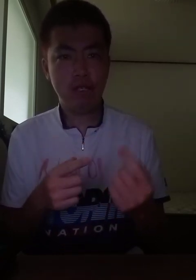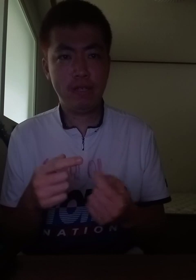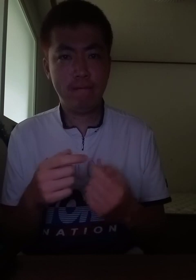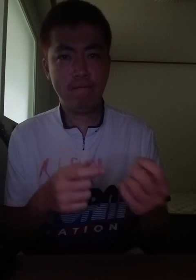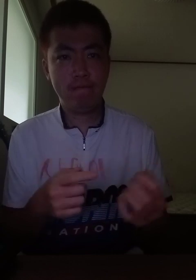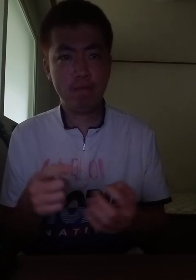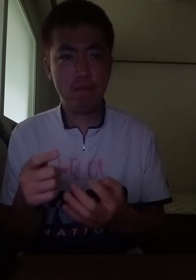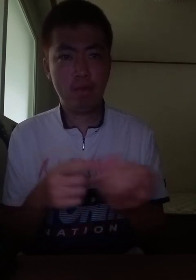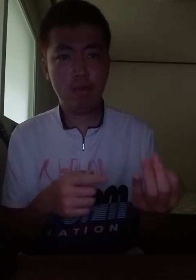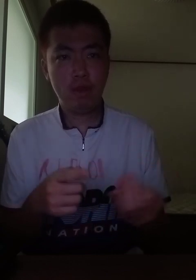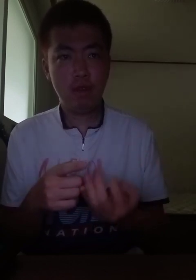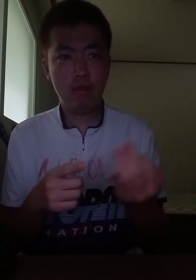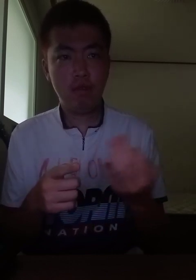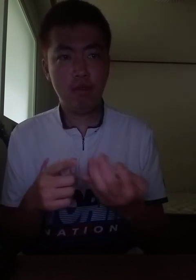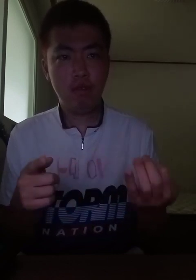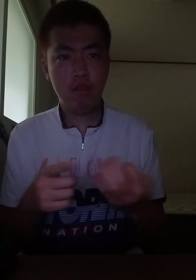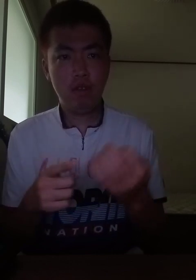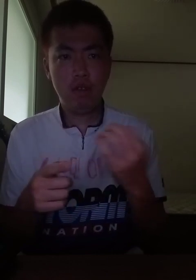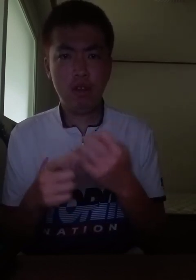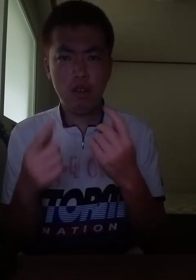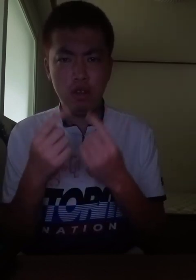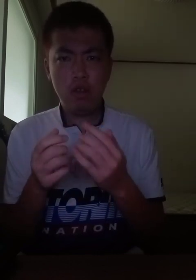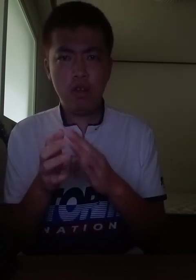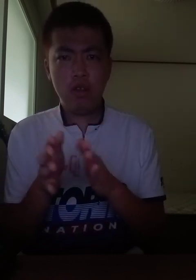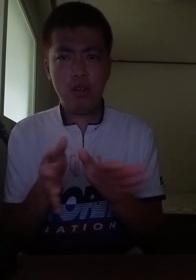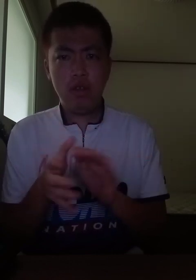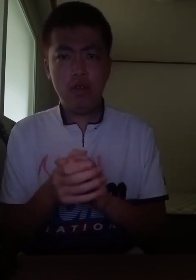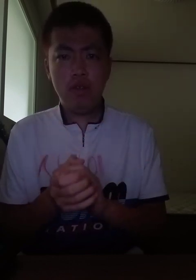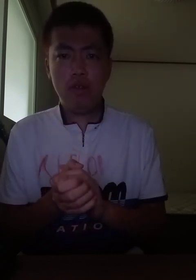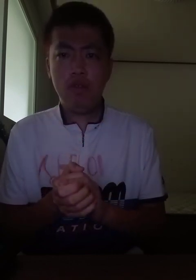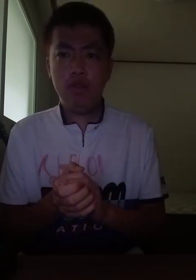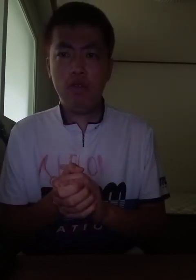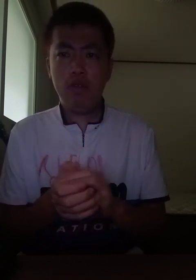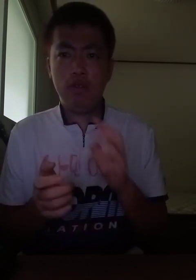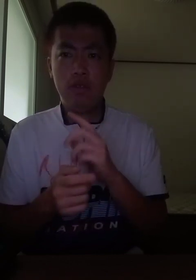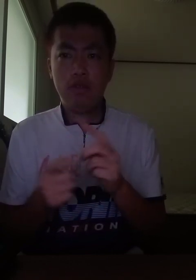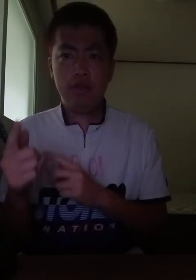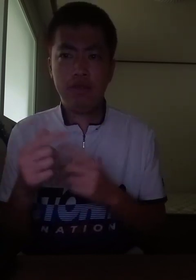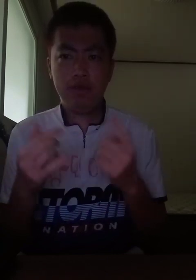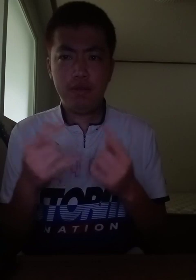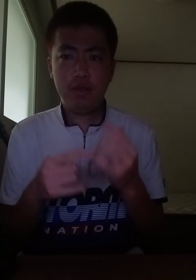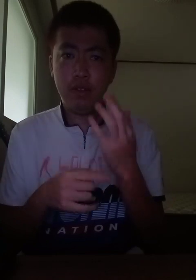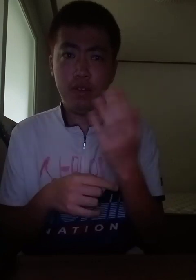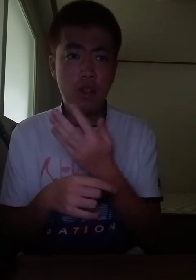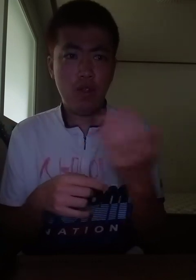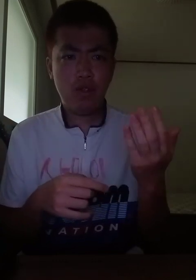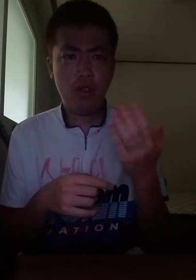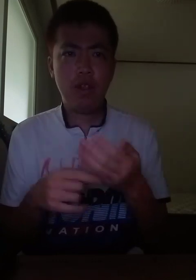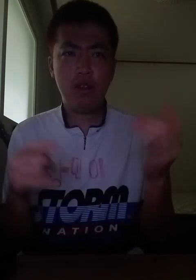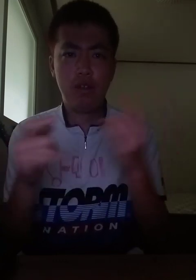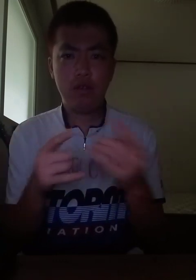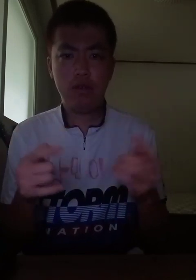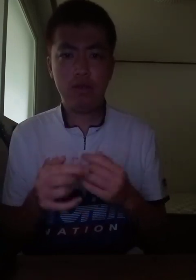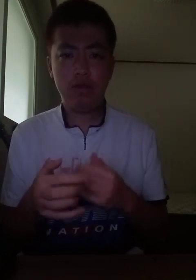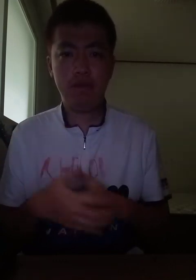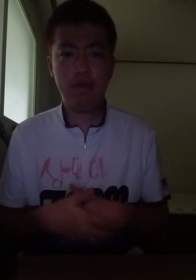안전한 고려장 그게 꽂아준다고 안전하게 기다릴 수 있는 공간을 좀 해줘야 될 것 같아요.